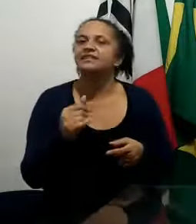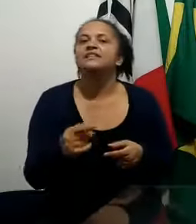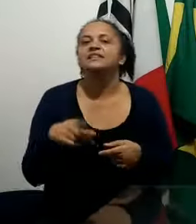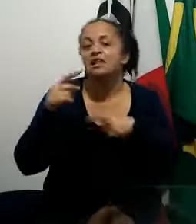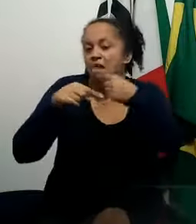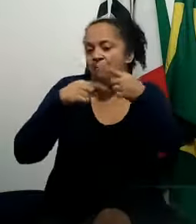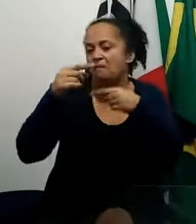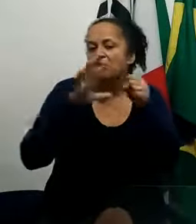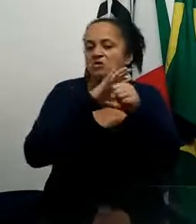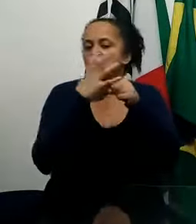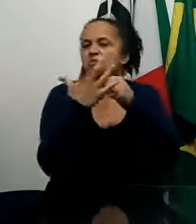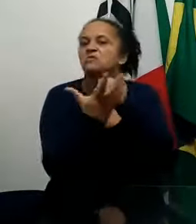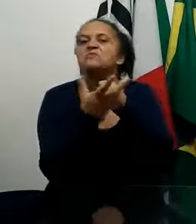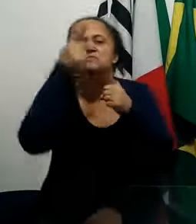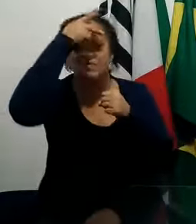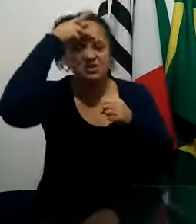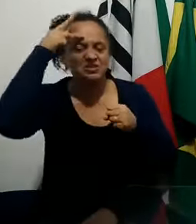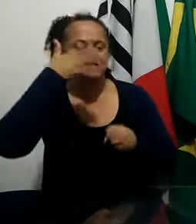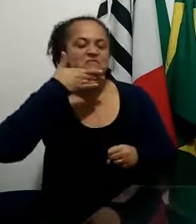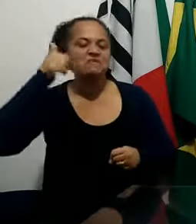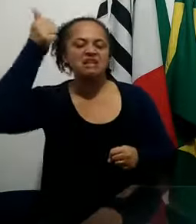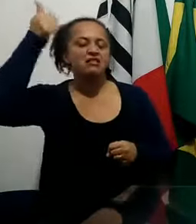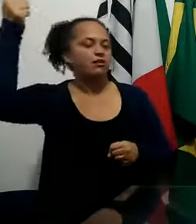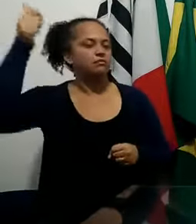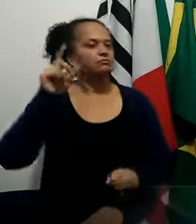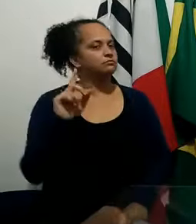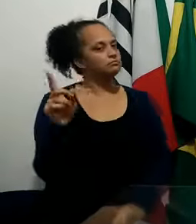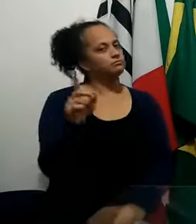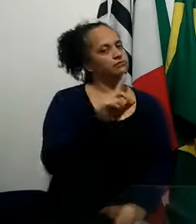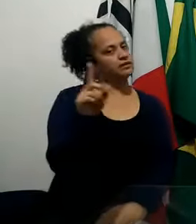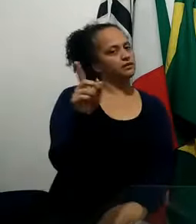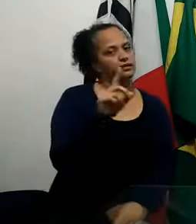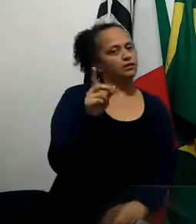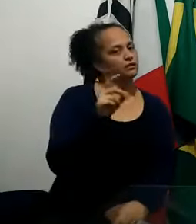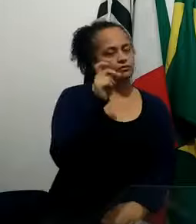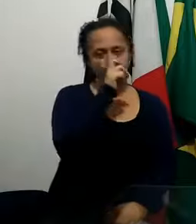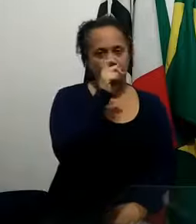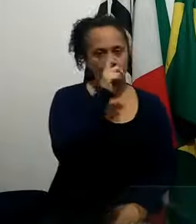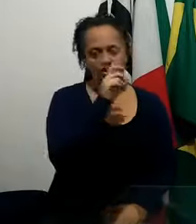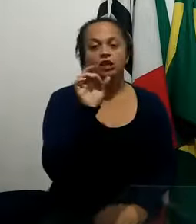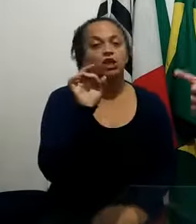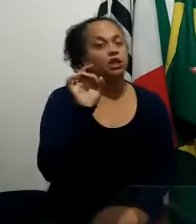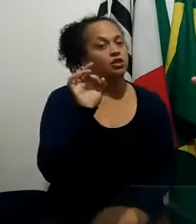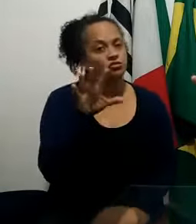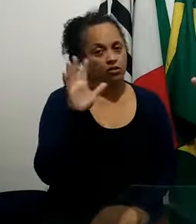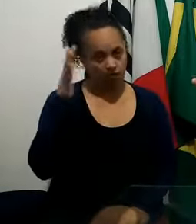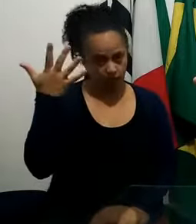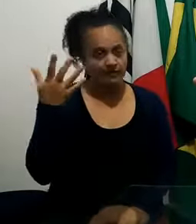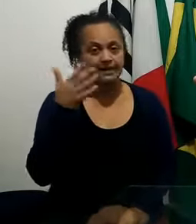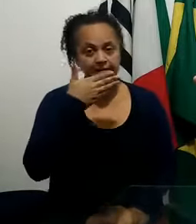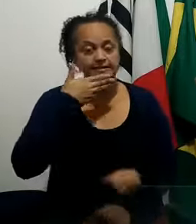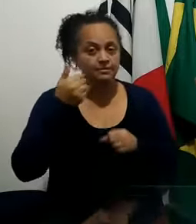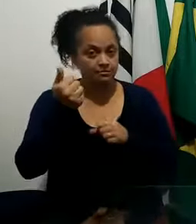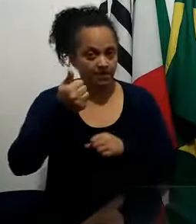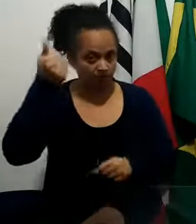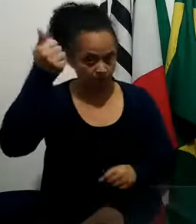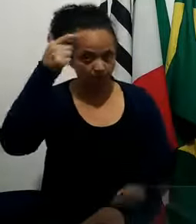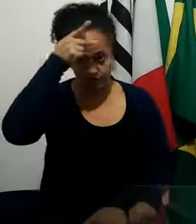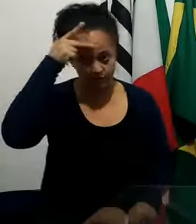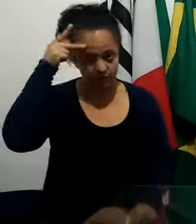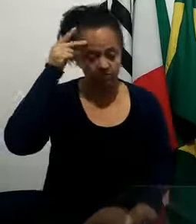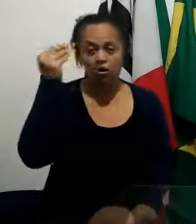não. O ser humano só melhora quando ele aceita Cristo e nasce de novo. Entendeu? Não